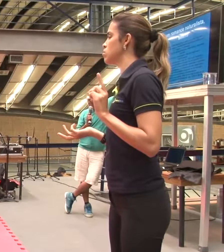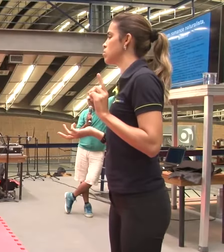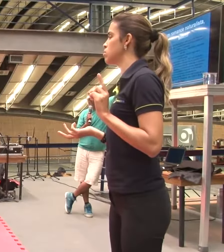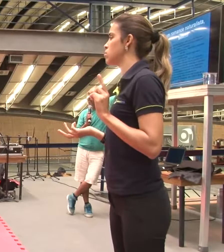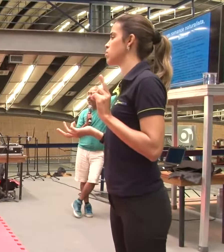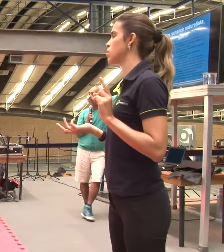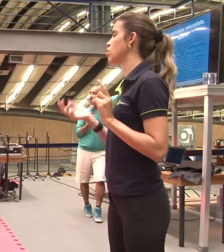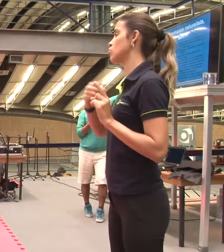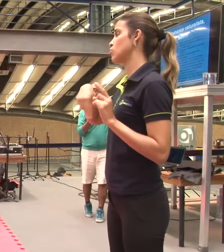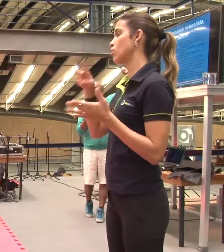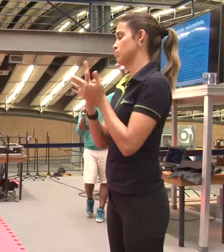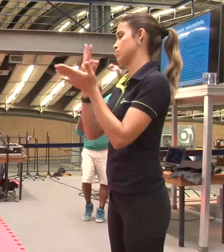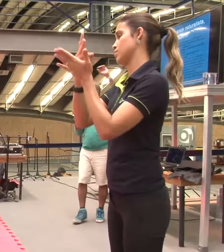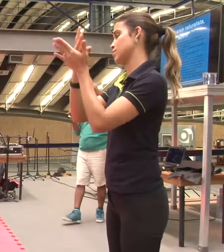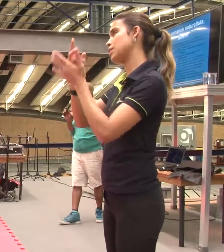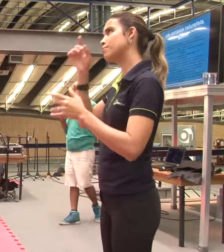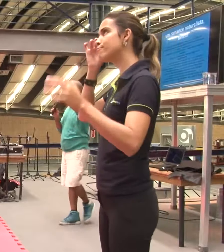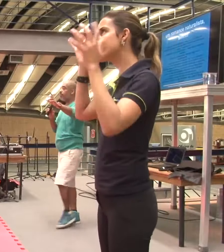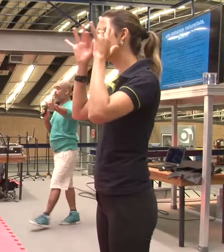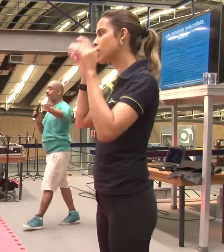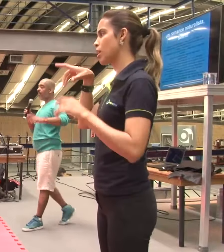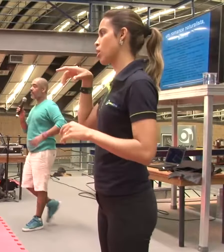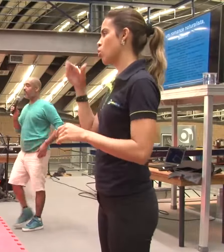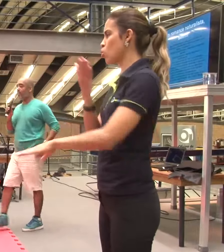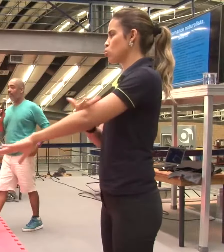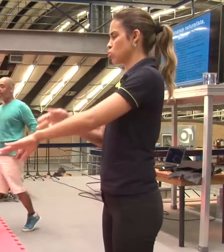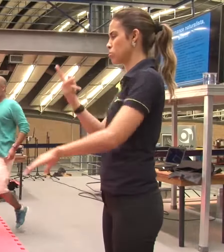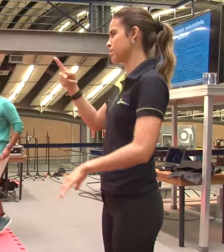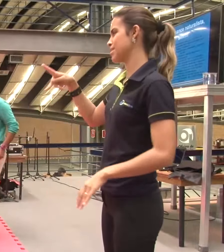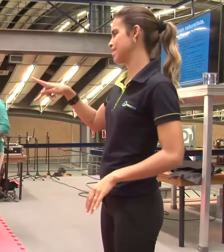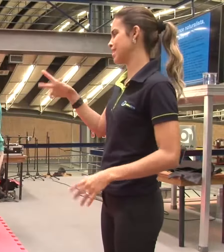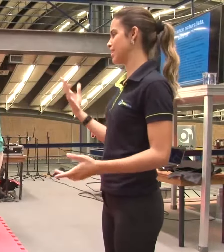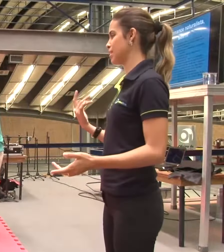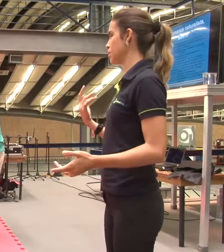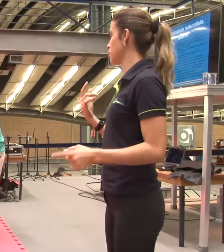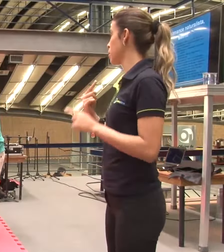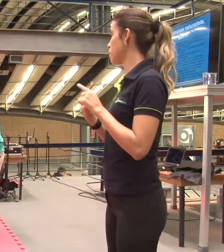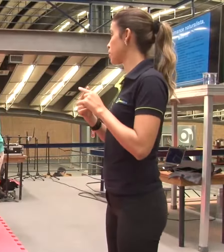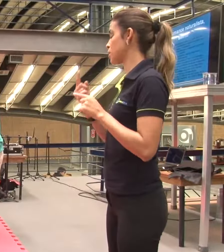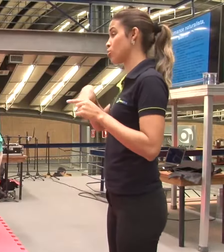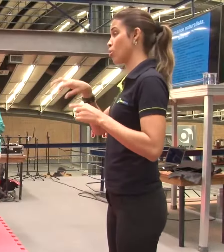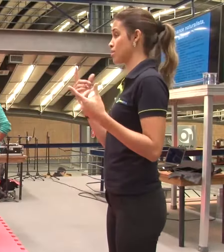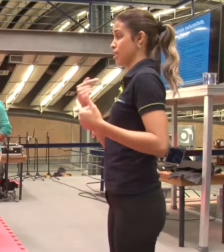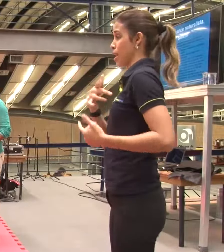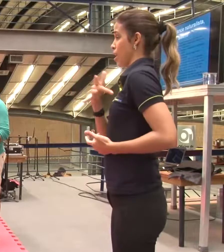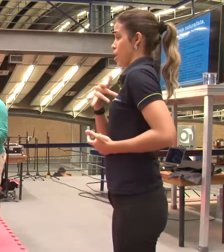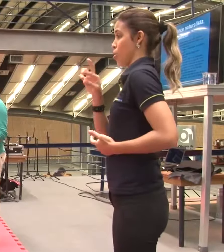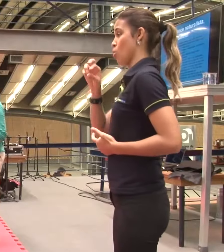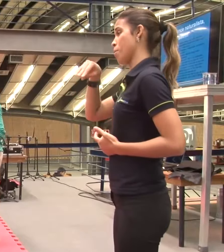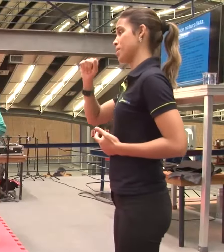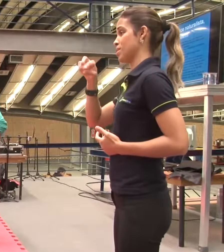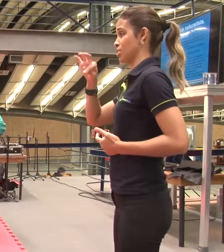A gente tem uma tendência a reproduzir comportamentos maniqueístas, né? Porque a gente é muito romântico. É